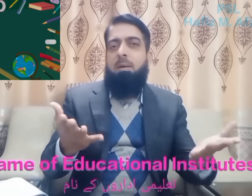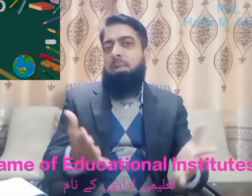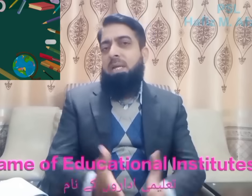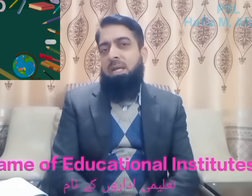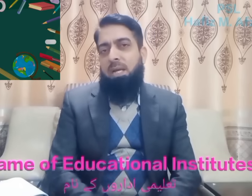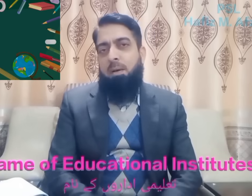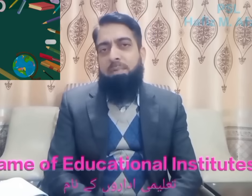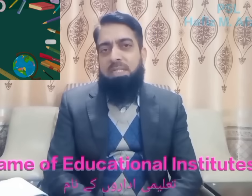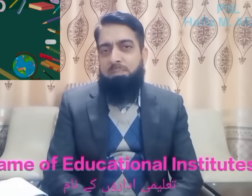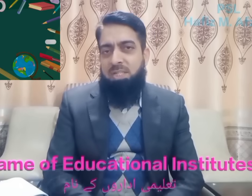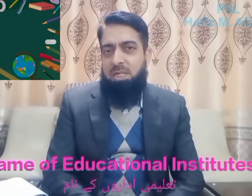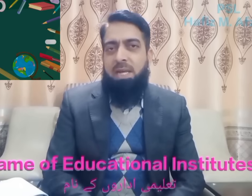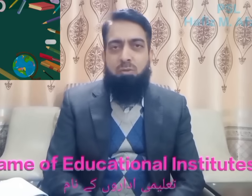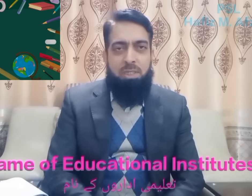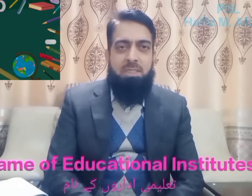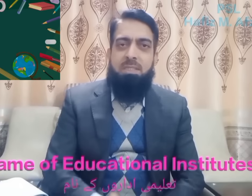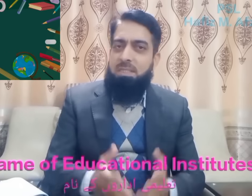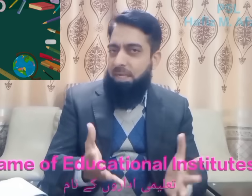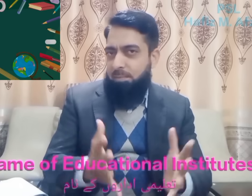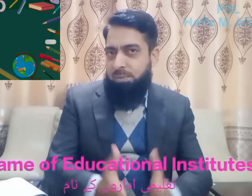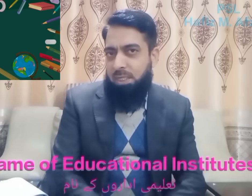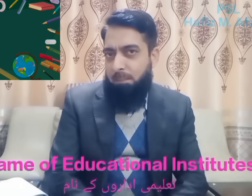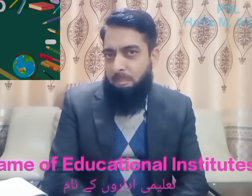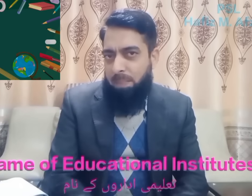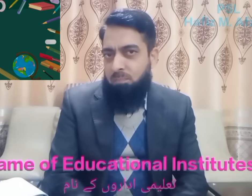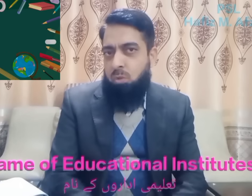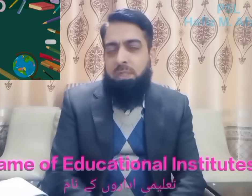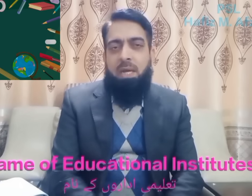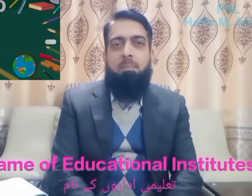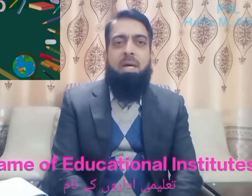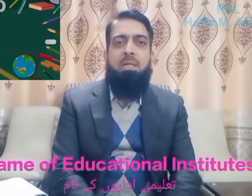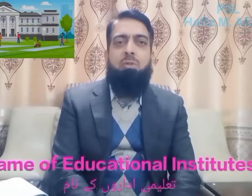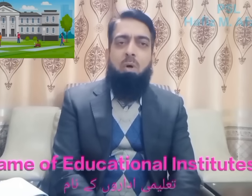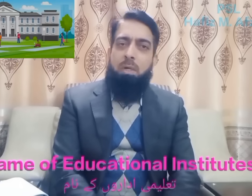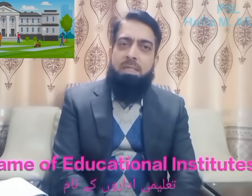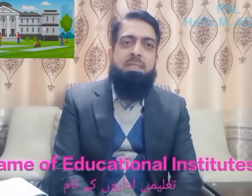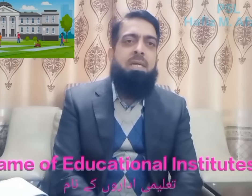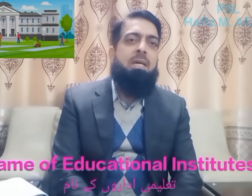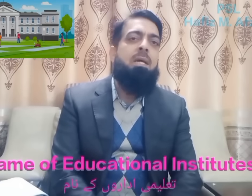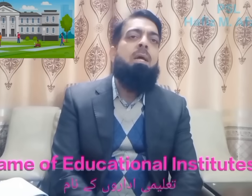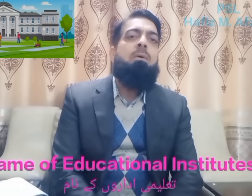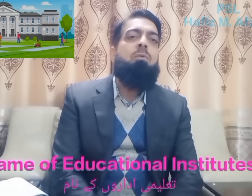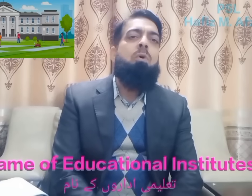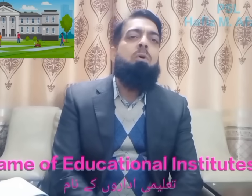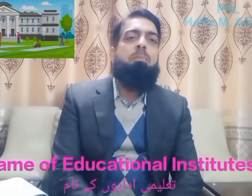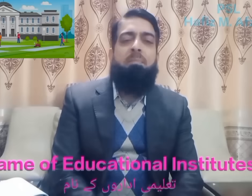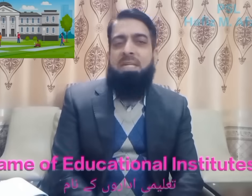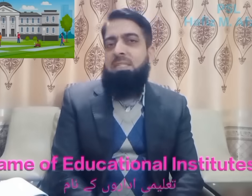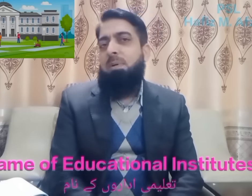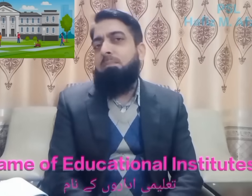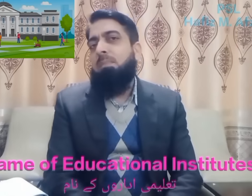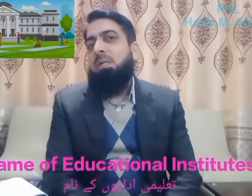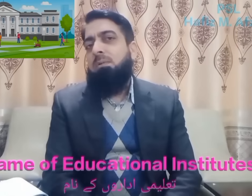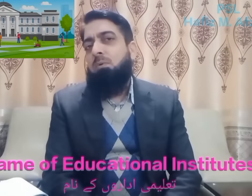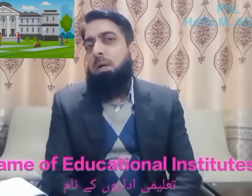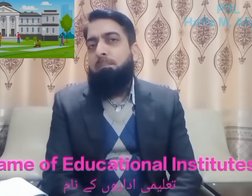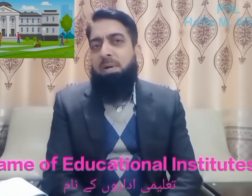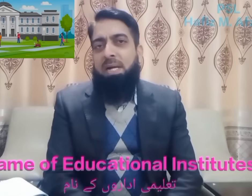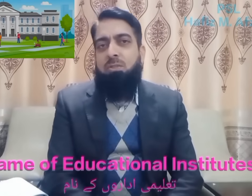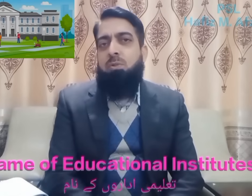हम लेंगे अपने स्पेशल एजुकेशन सेटअप से। क्योंकि हमारी जो ऑडियंस है वो मैक्सिमम वो कंप्राइज्ड